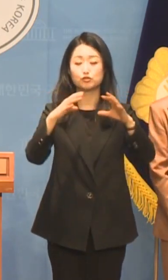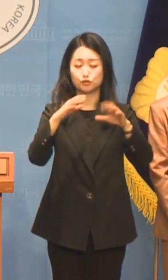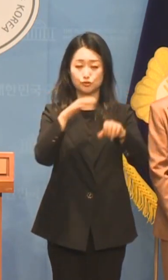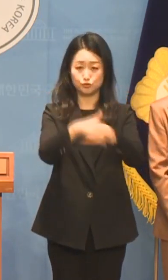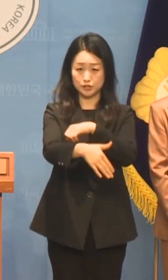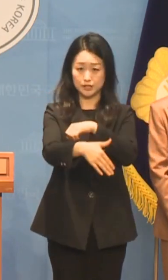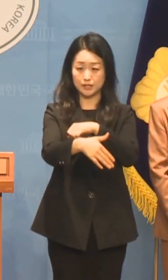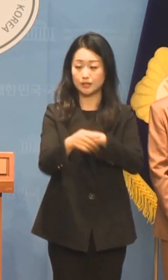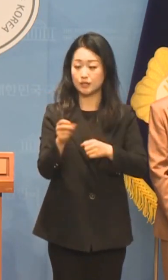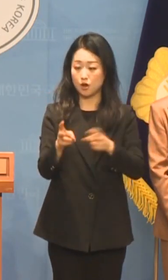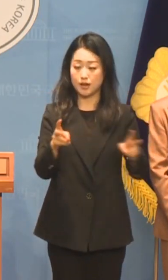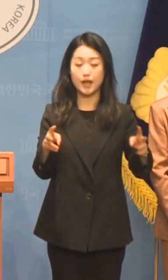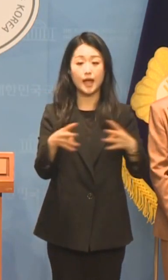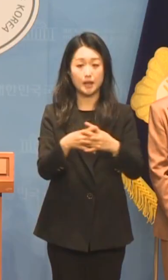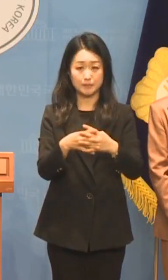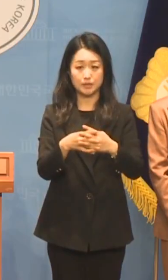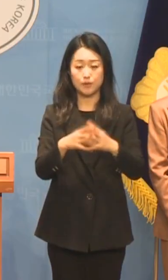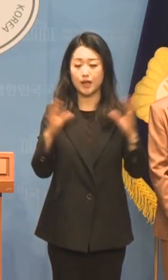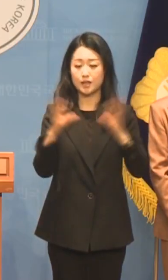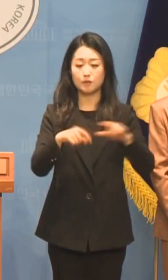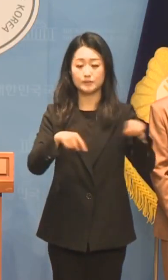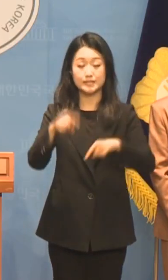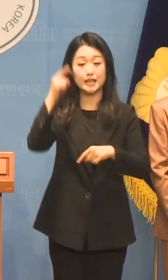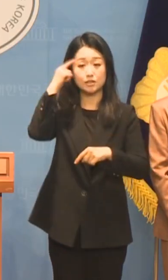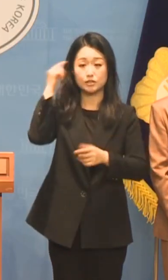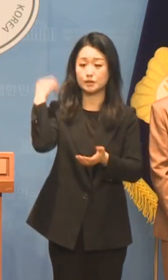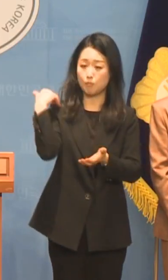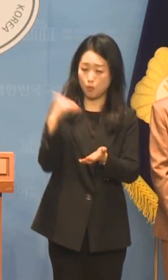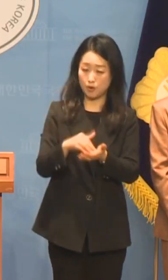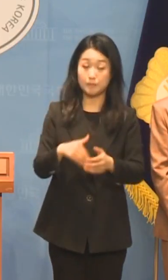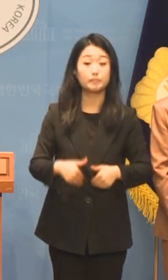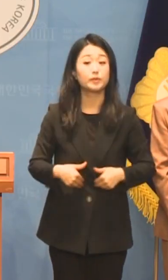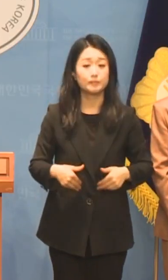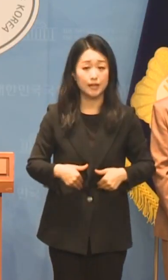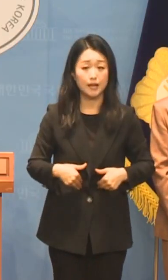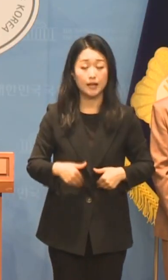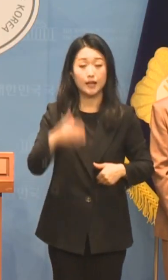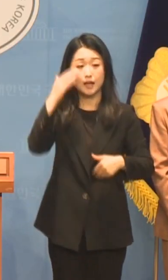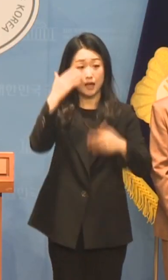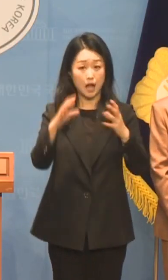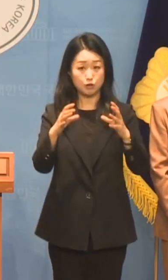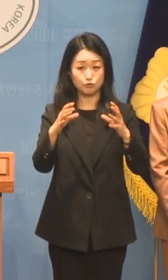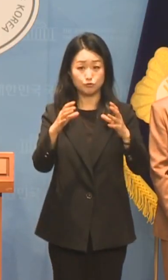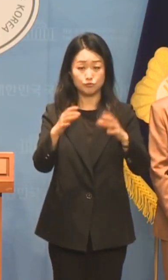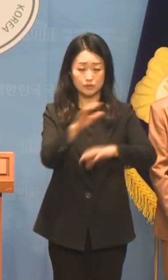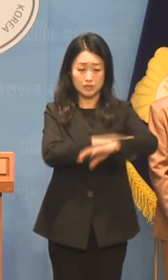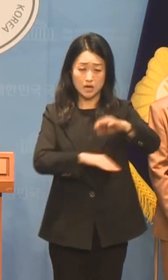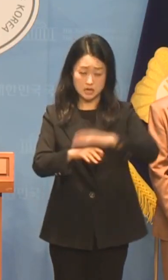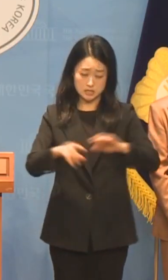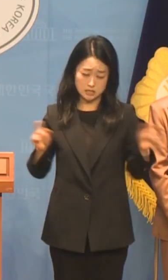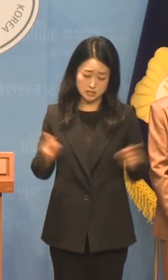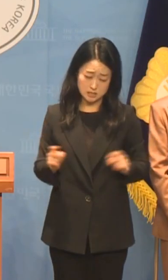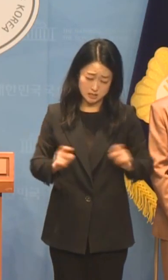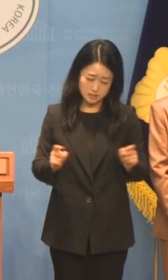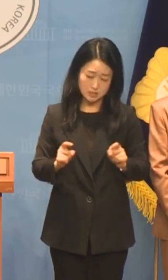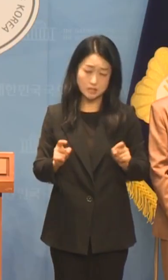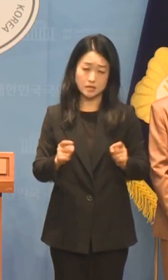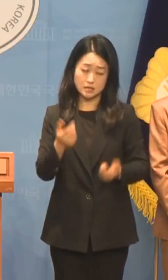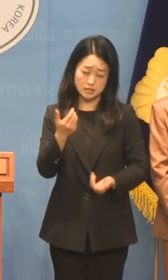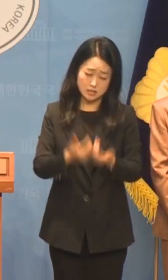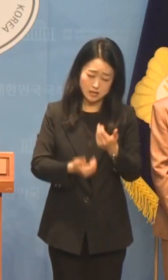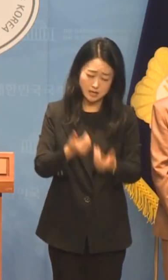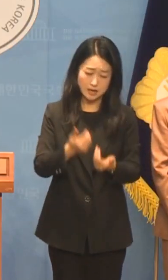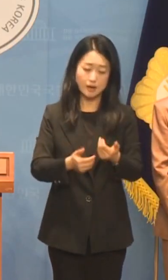여야 합의와 협치의 정신의 복원이야말로 대한민국의 극단적 국론 분열,